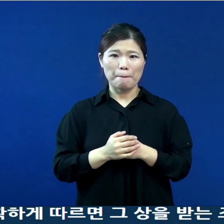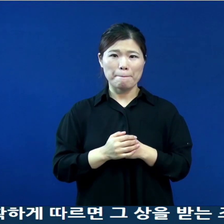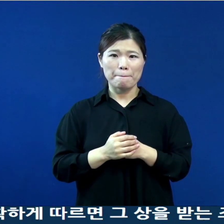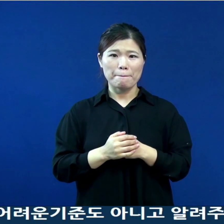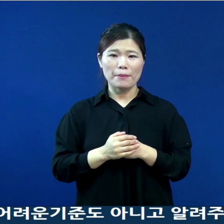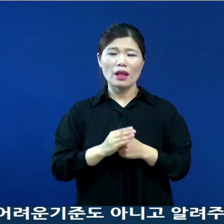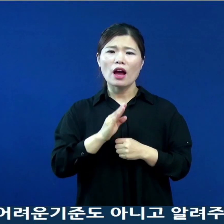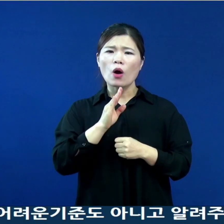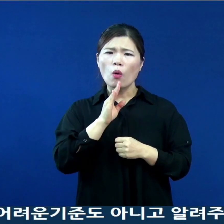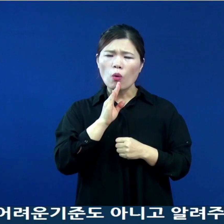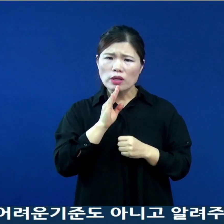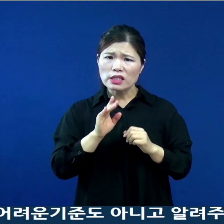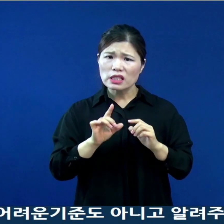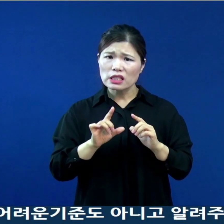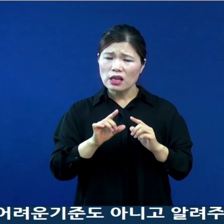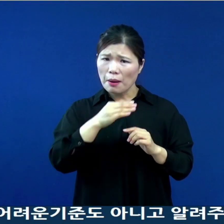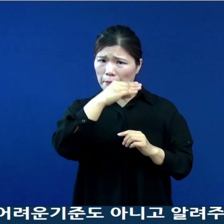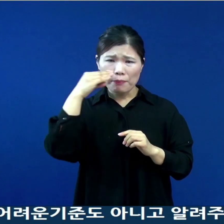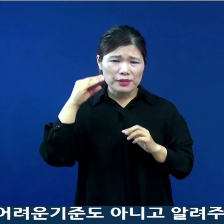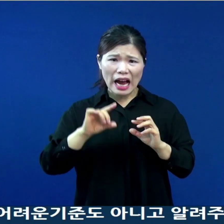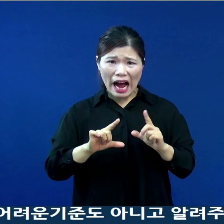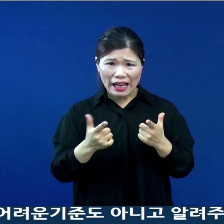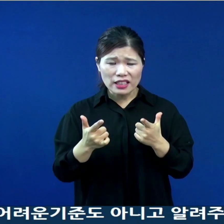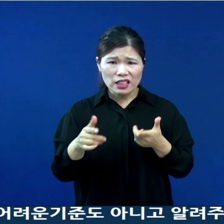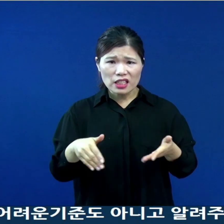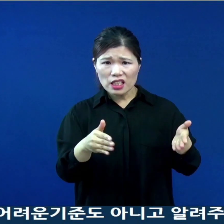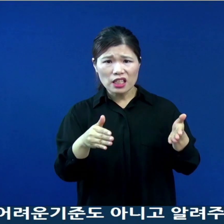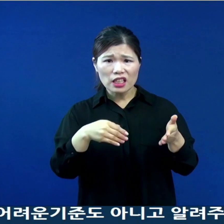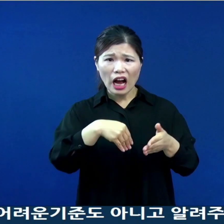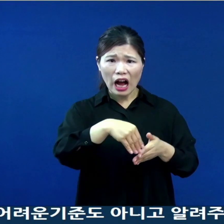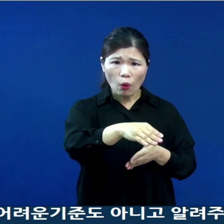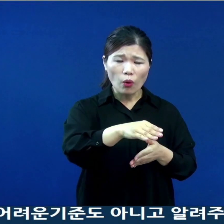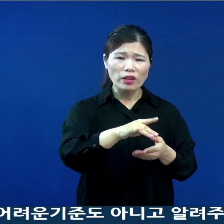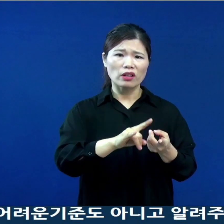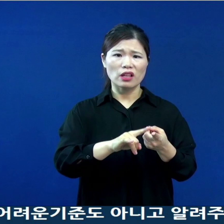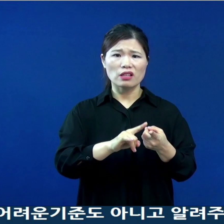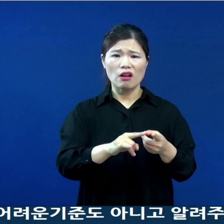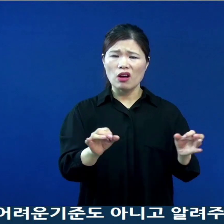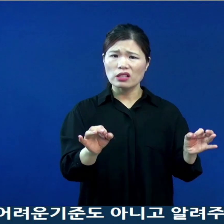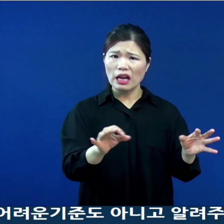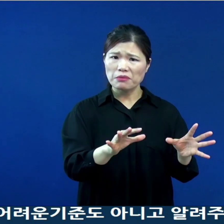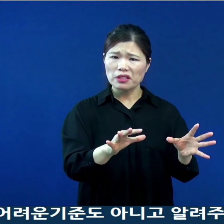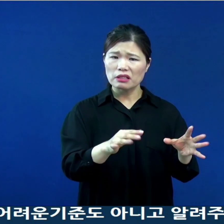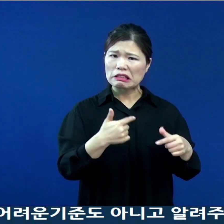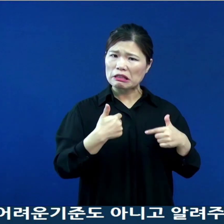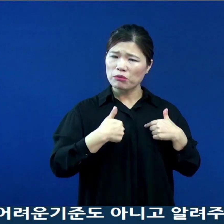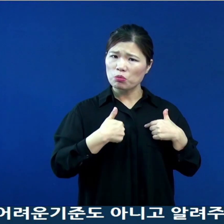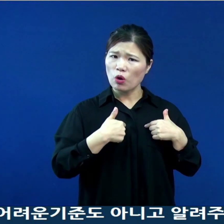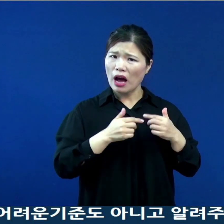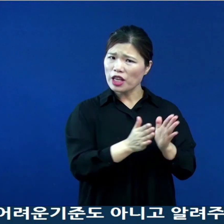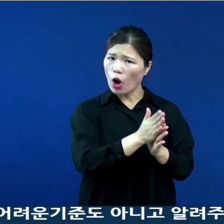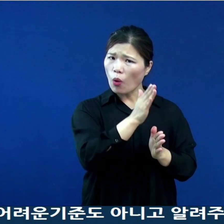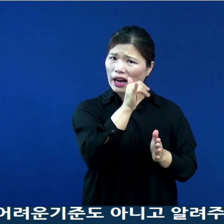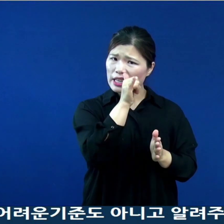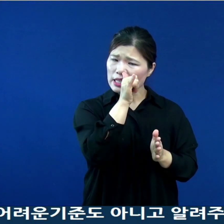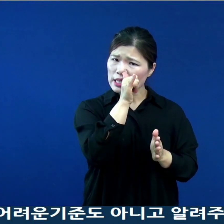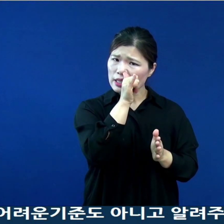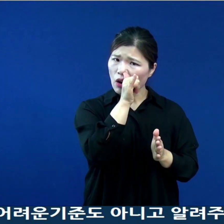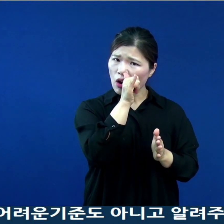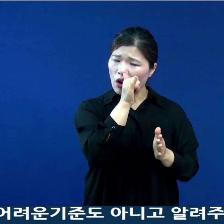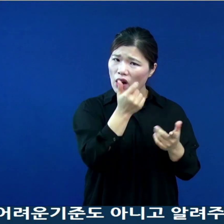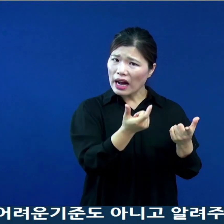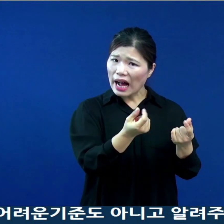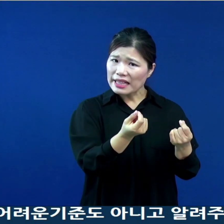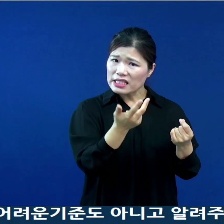옳지 않은 길을 가면서 잠시는 기쁨과 잠시는 영화를 누리는 것 같지만 그 길이